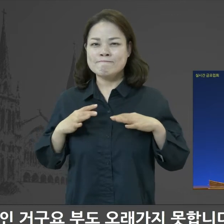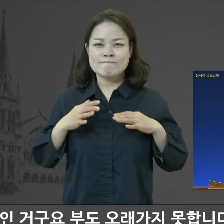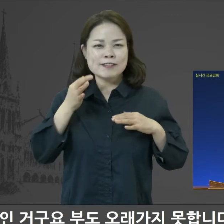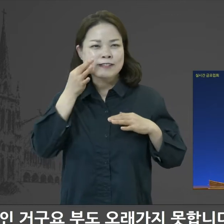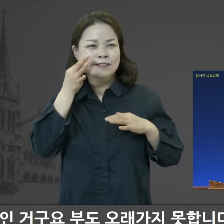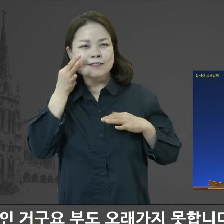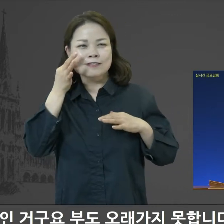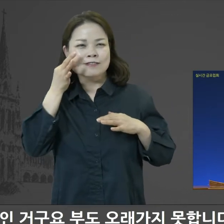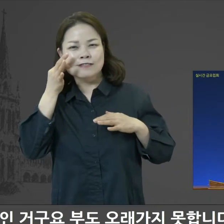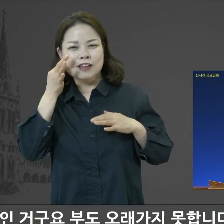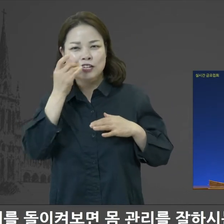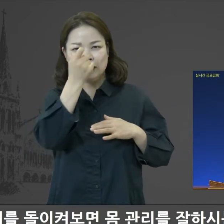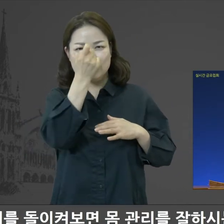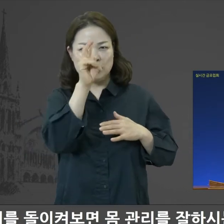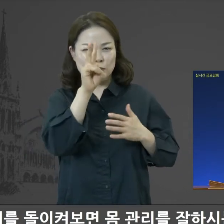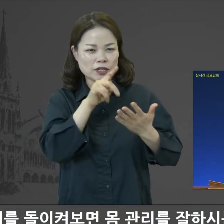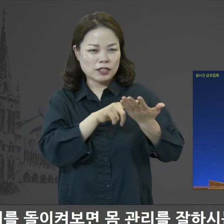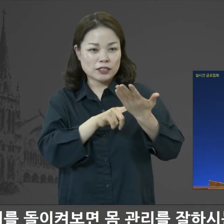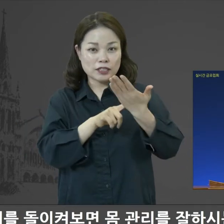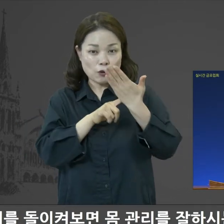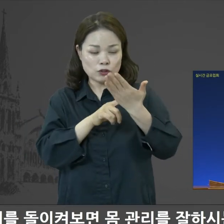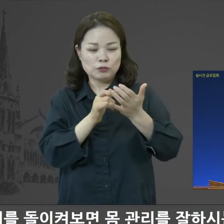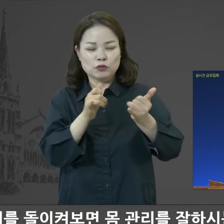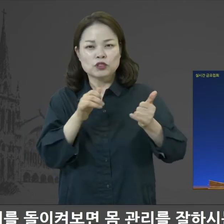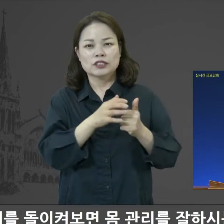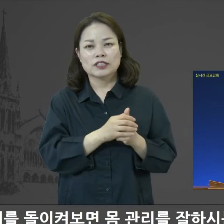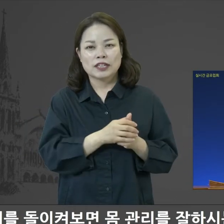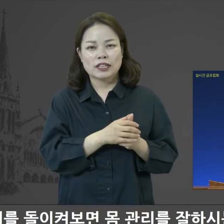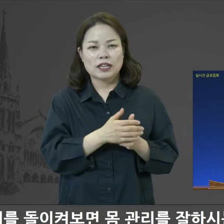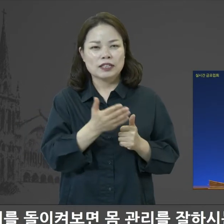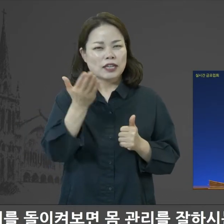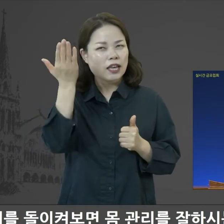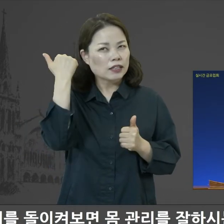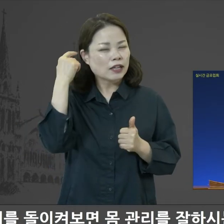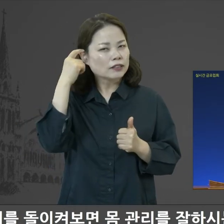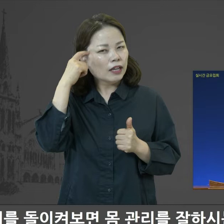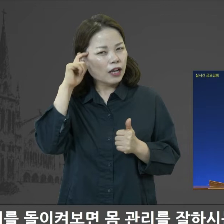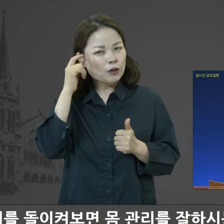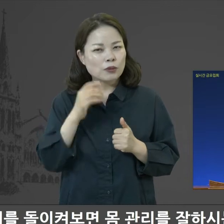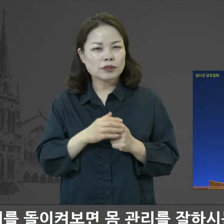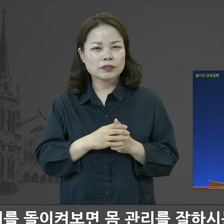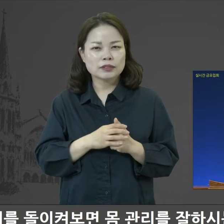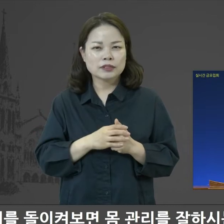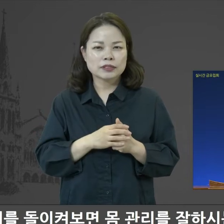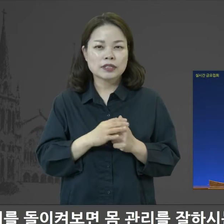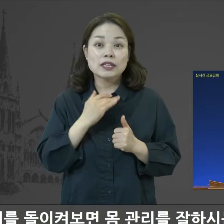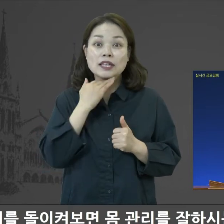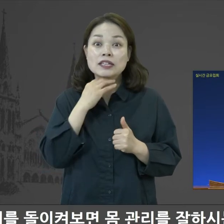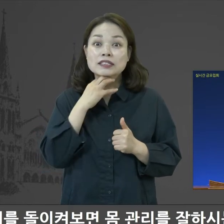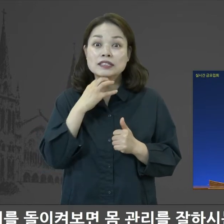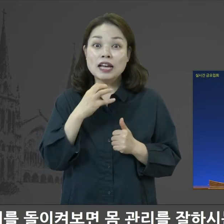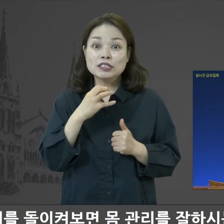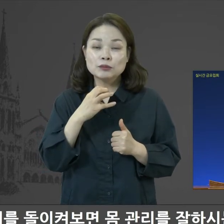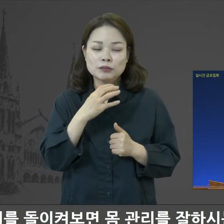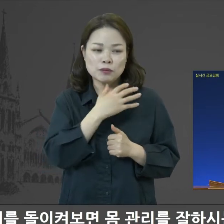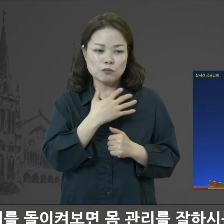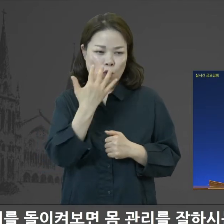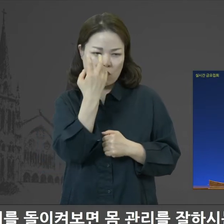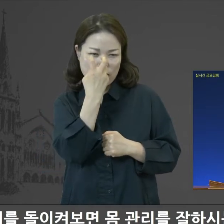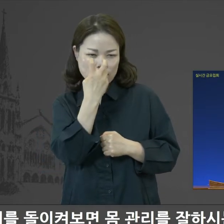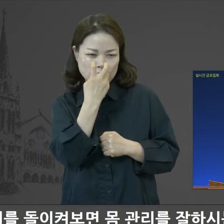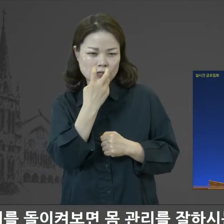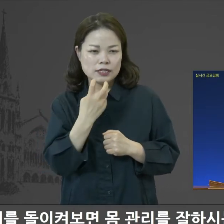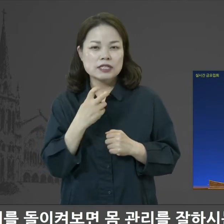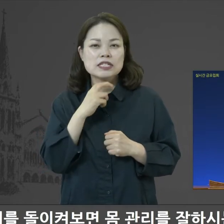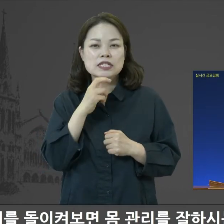거죠. 텔레비에 나오시는 분 가운데 그런 분이 있는데 옛날 기억을 더듬어 보니까 한 40이 됐는데 몸을 잘 관리해 갖고 한 20대